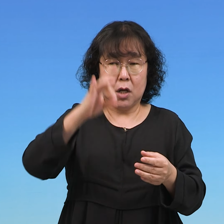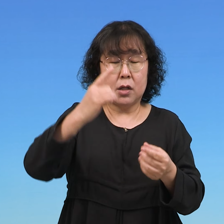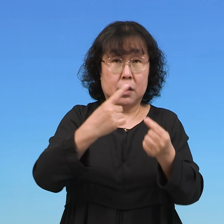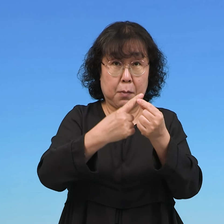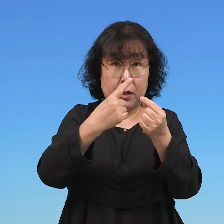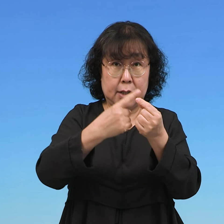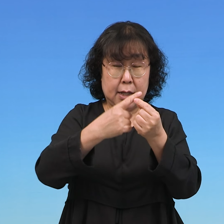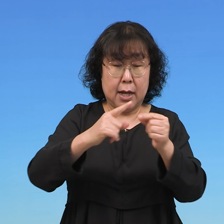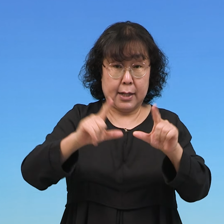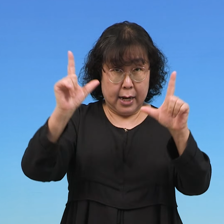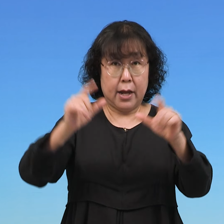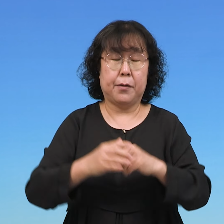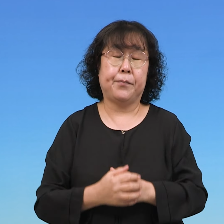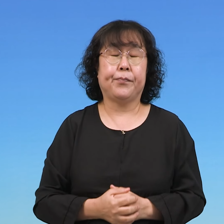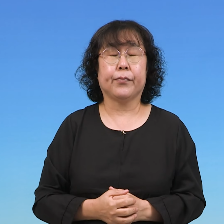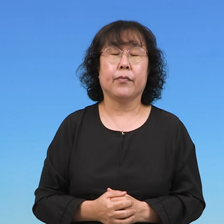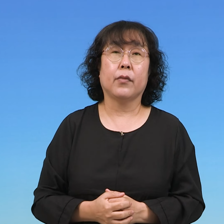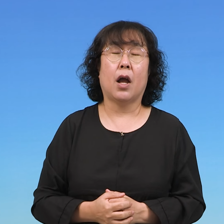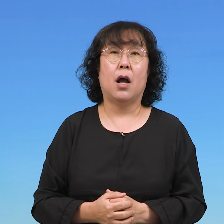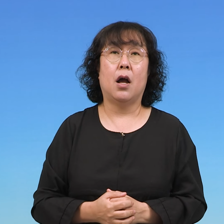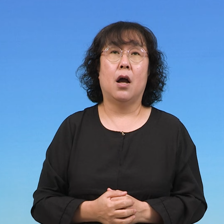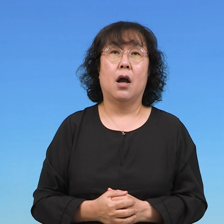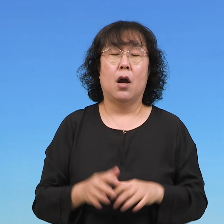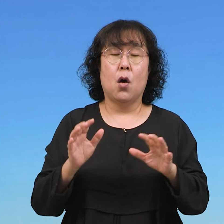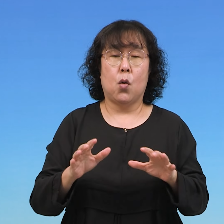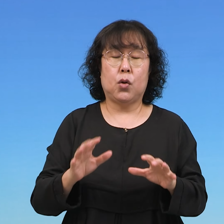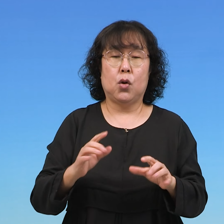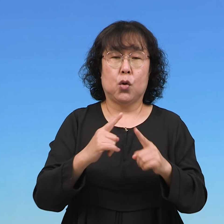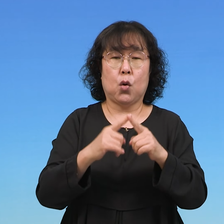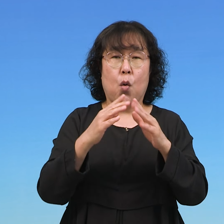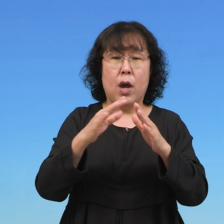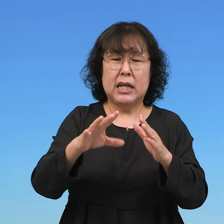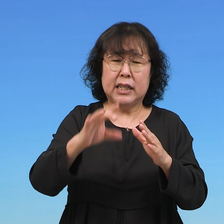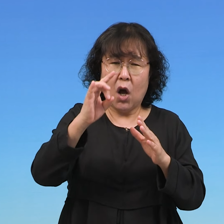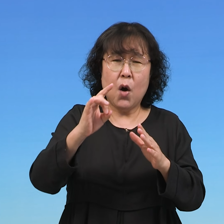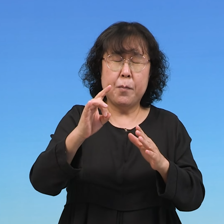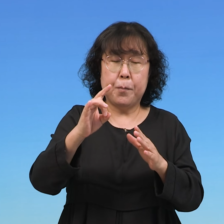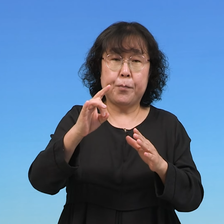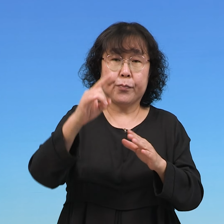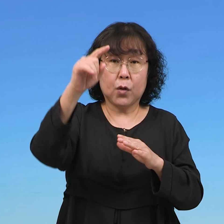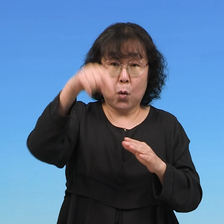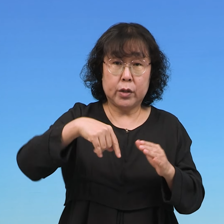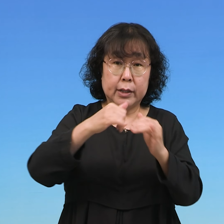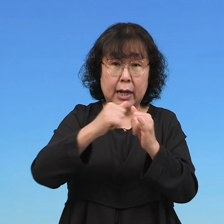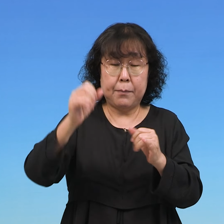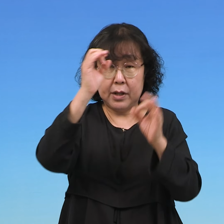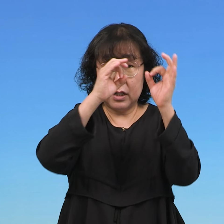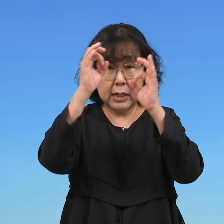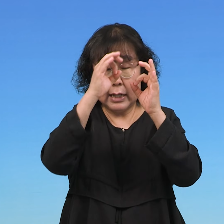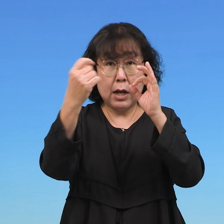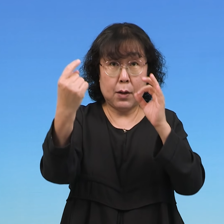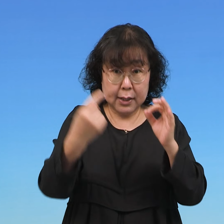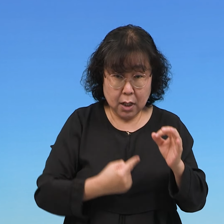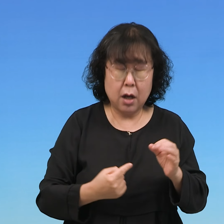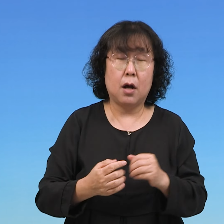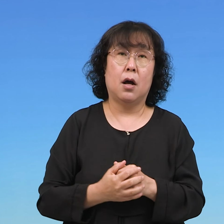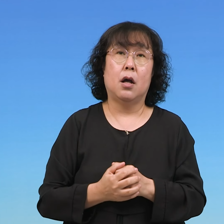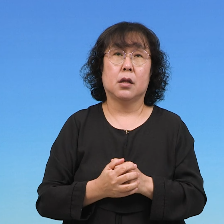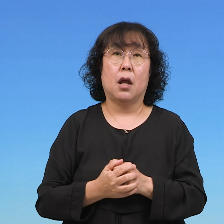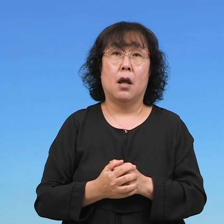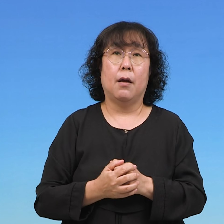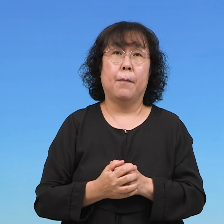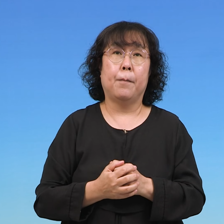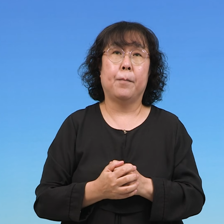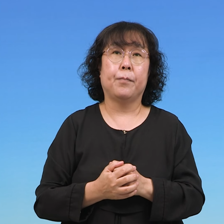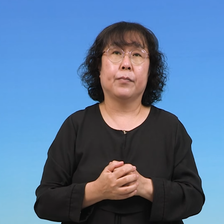해요. 오늘 교회를 처음 방문하는 많은 손님들이 여기를 찾아오셨는데요, 저는 이게 앞으로